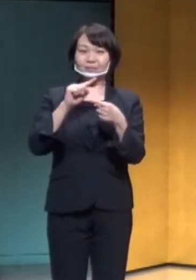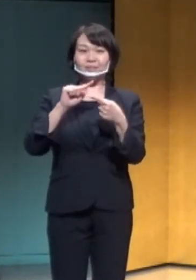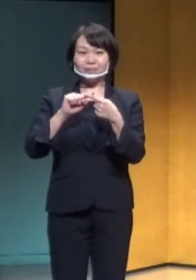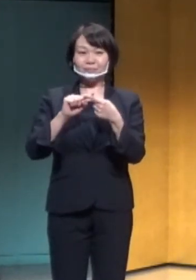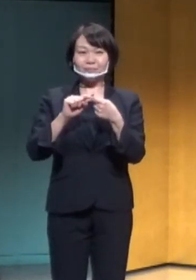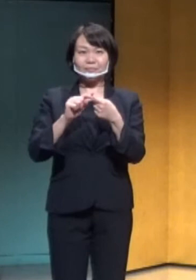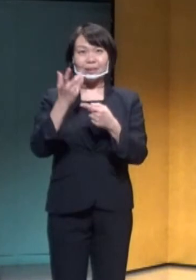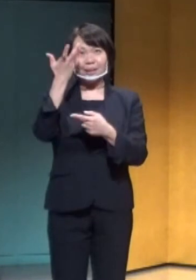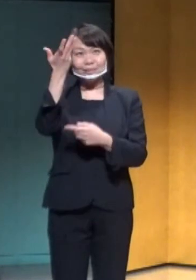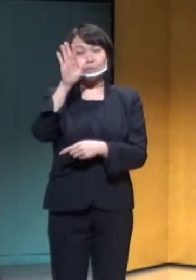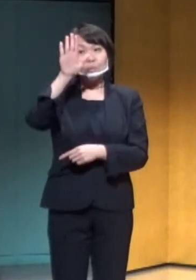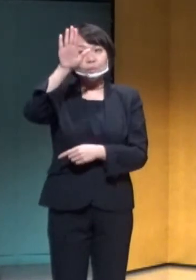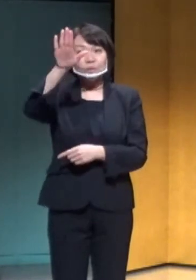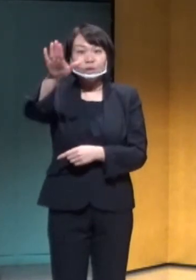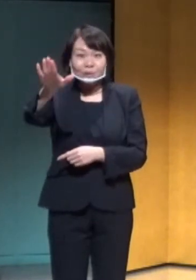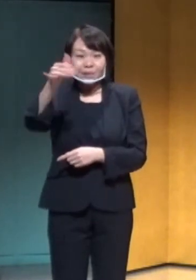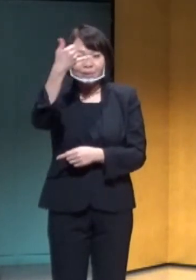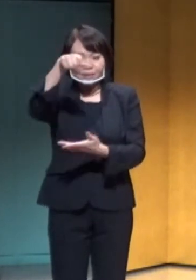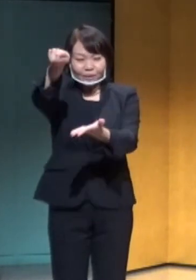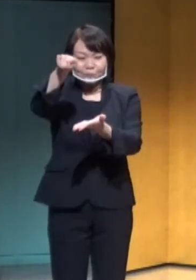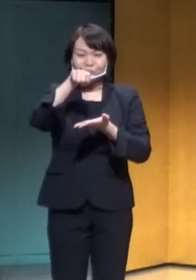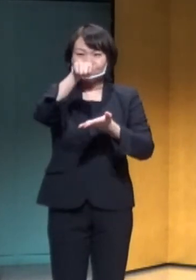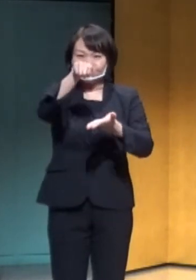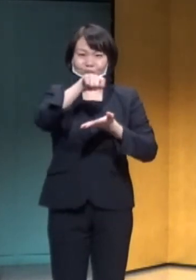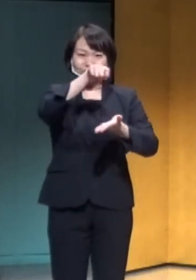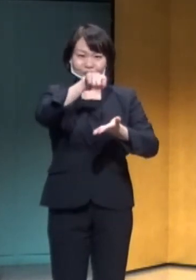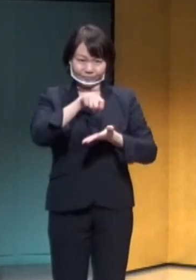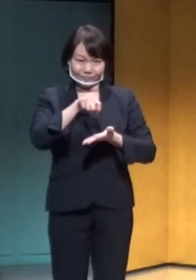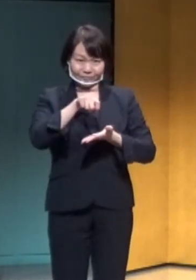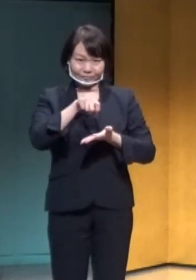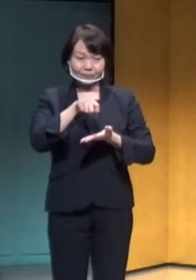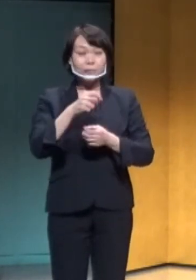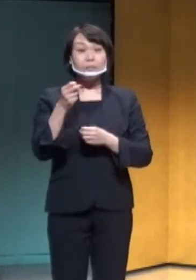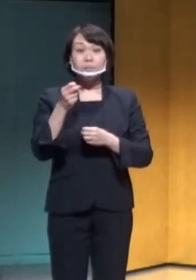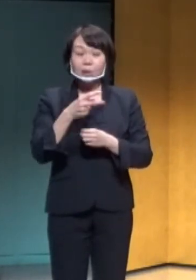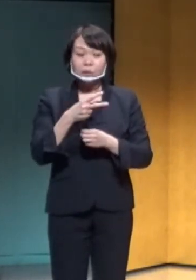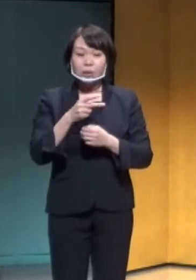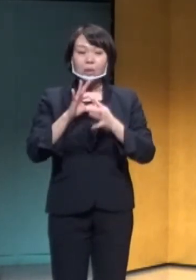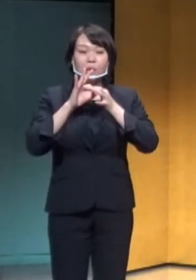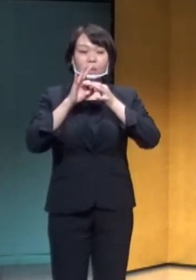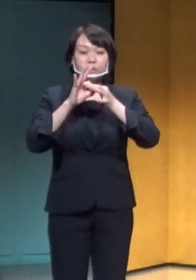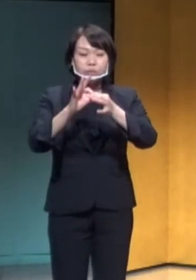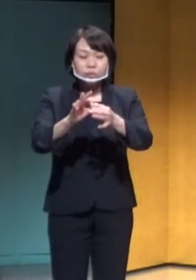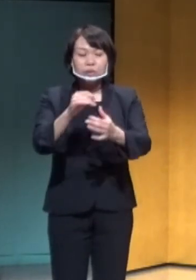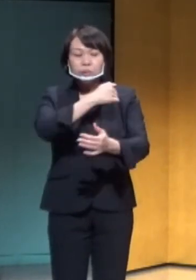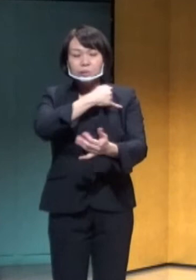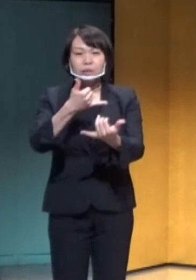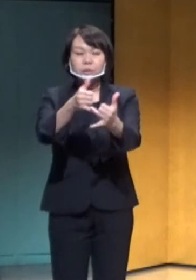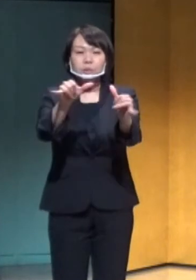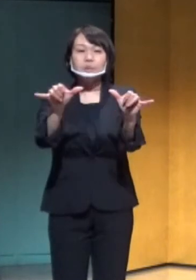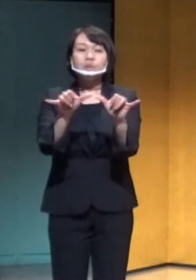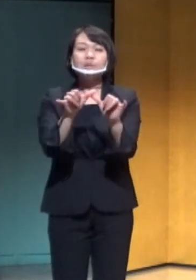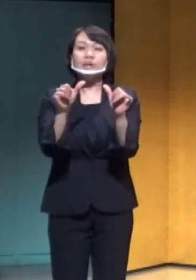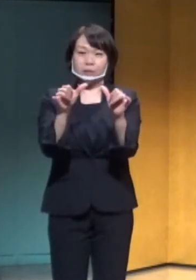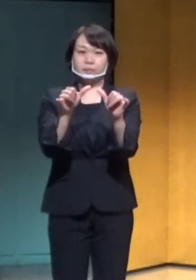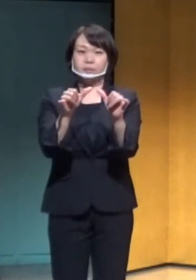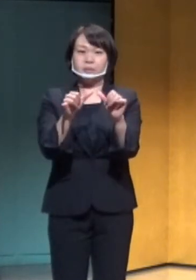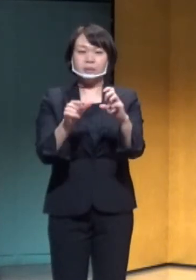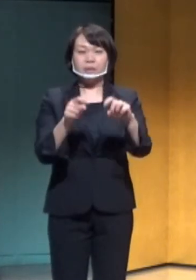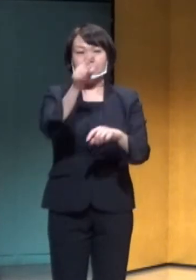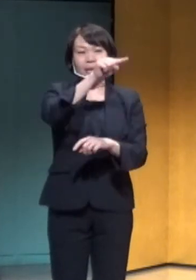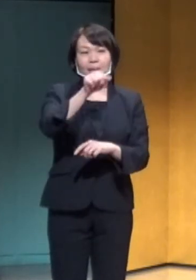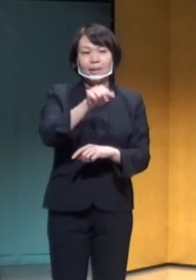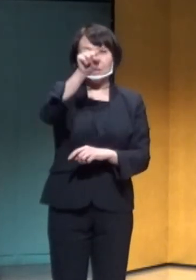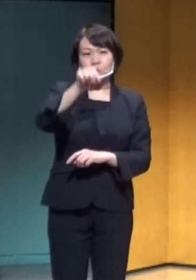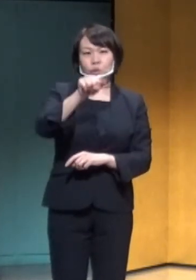来について意見を募られたほか、持続可能な社会の実現を目指し SDGs の考え方を取